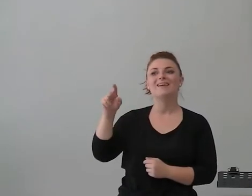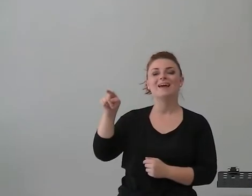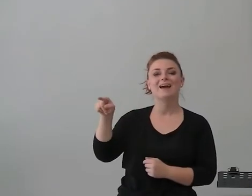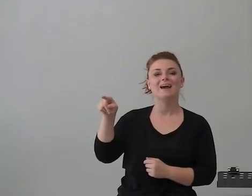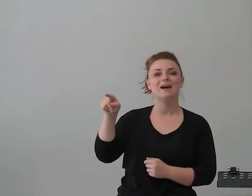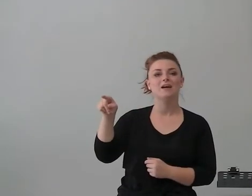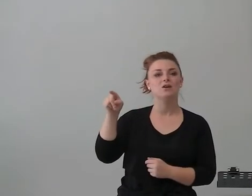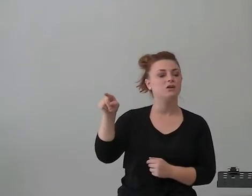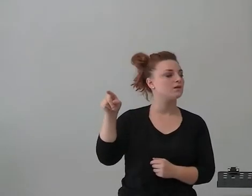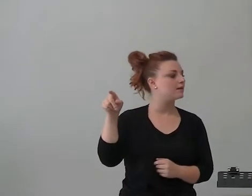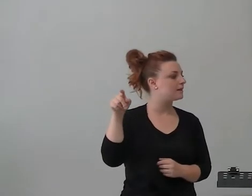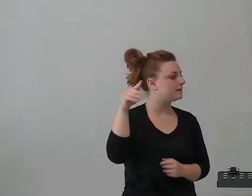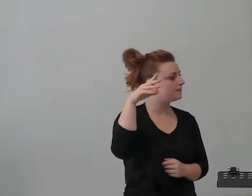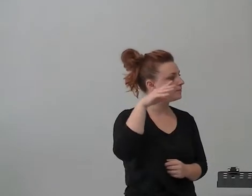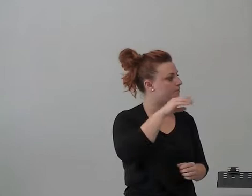nella carne.